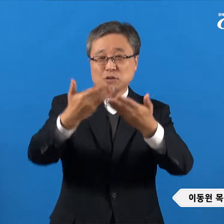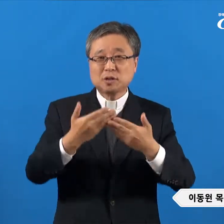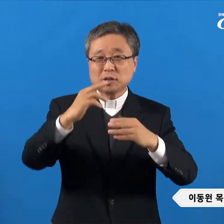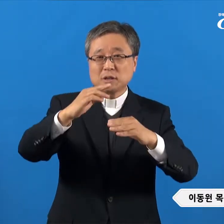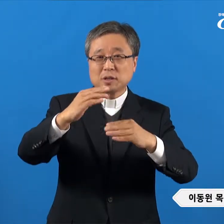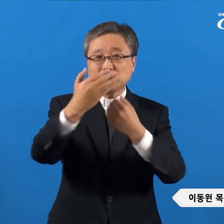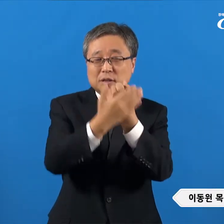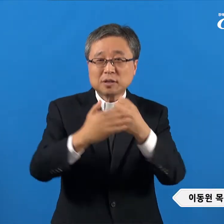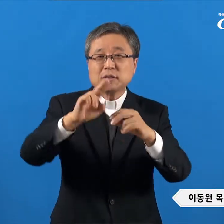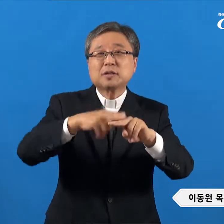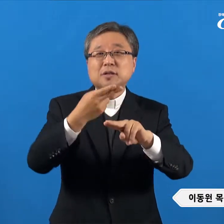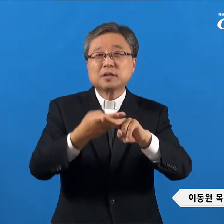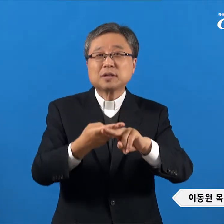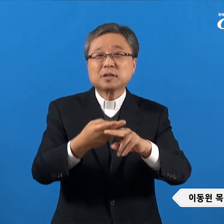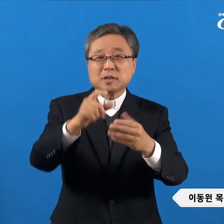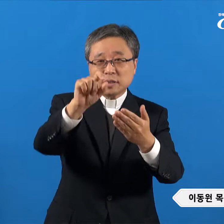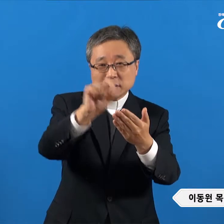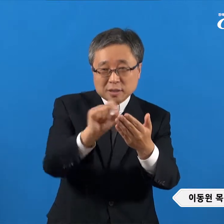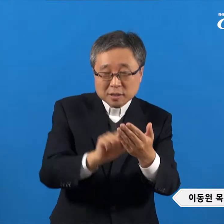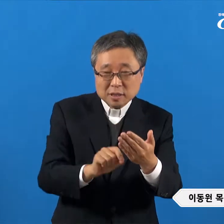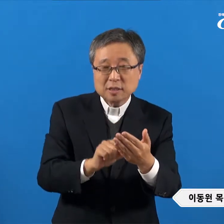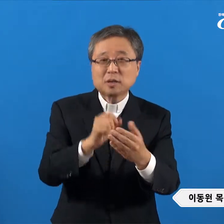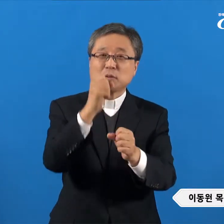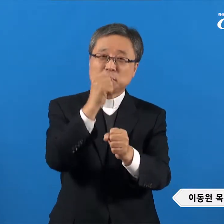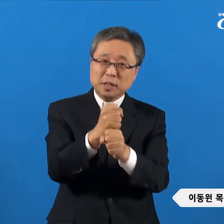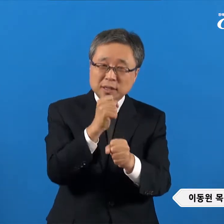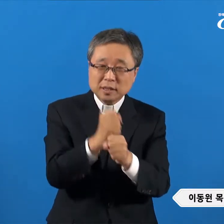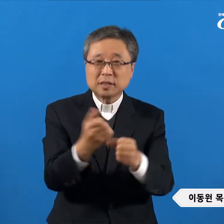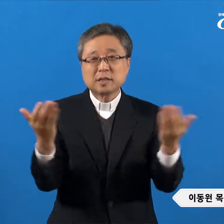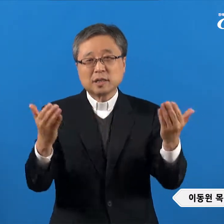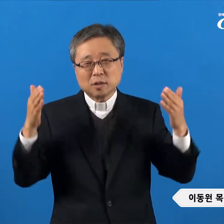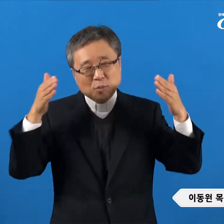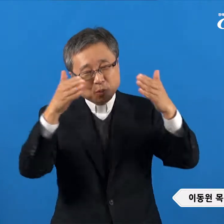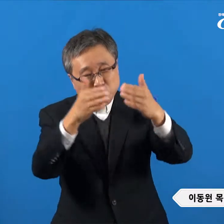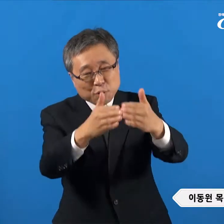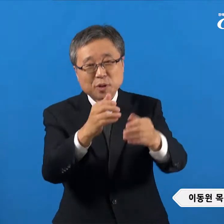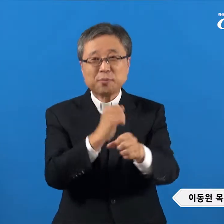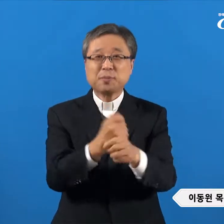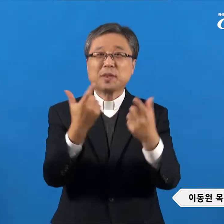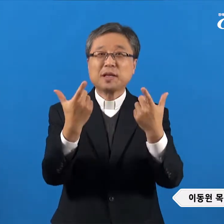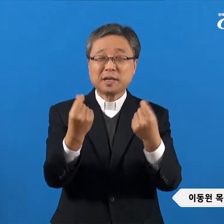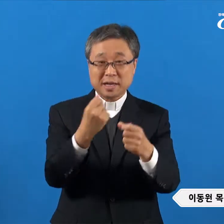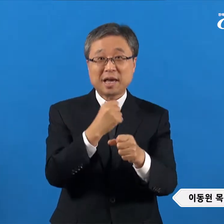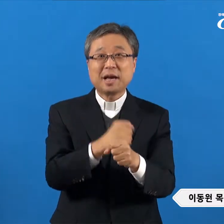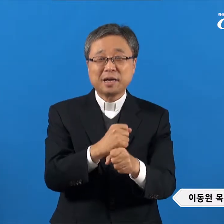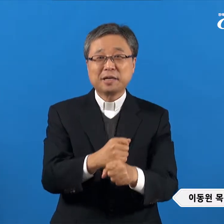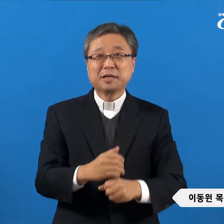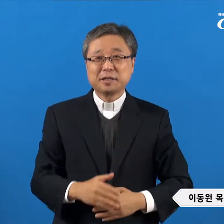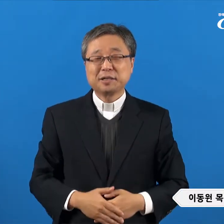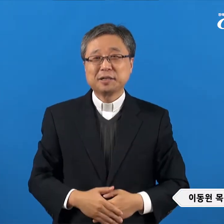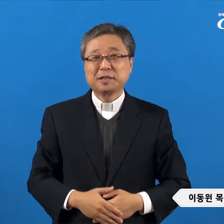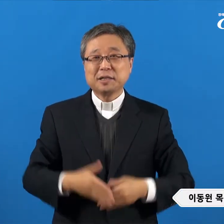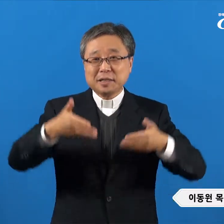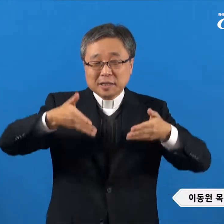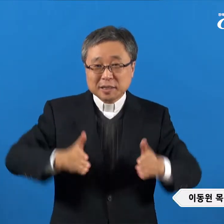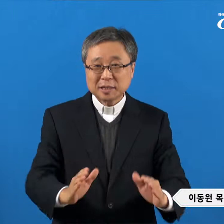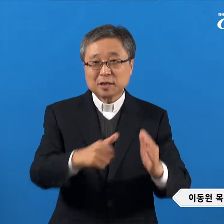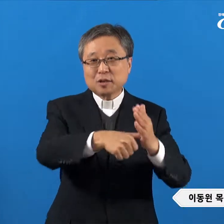생각했던 글쓰기 작품을 만드는 일에 몰두합니다. 이렇게 해서 탄생한 유명한